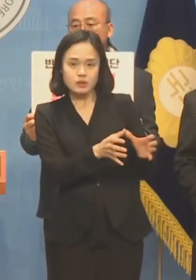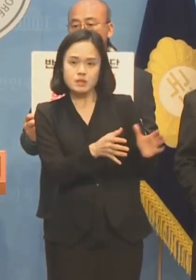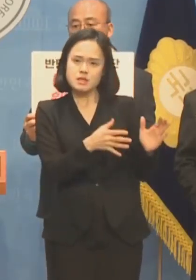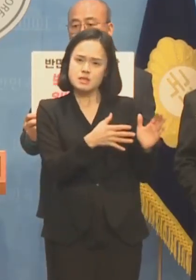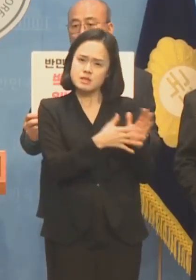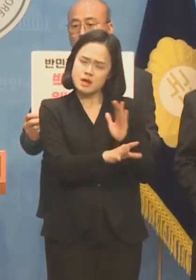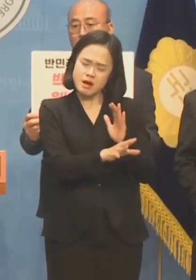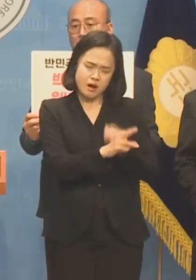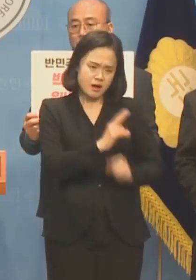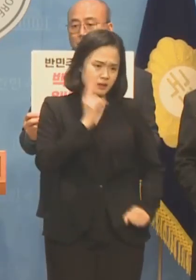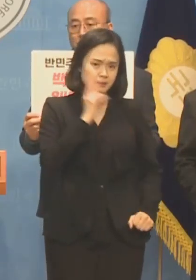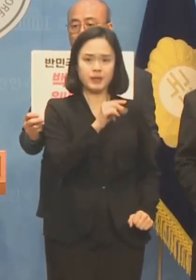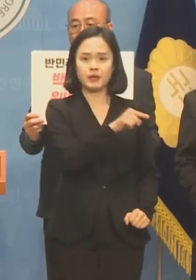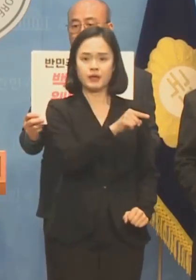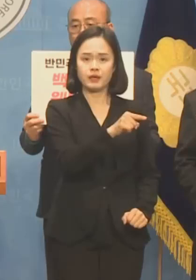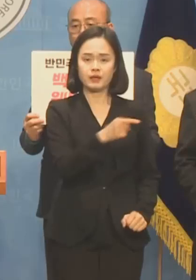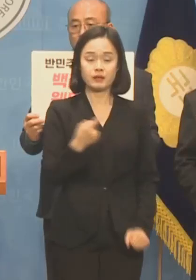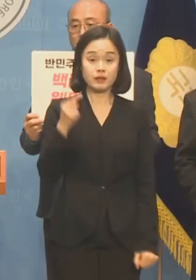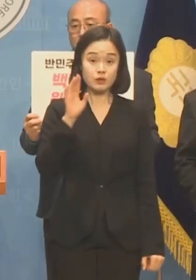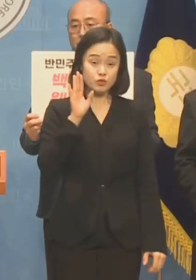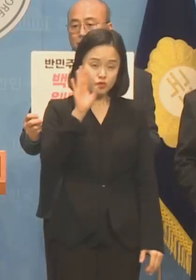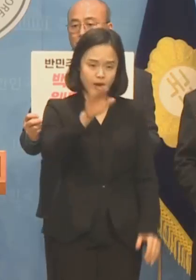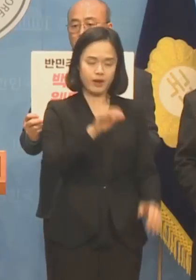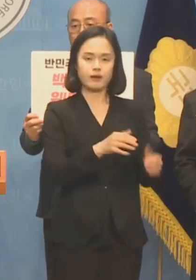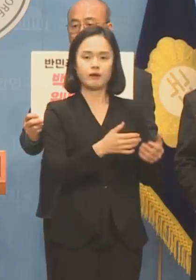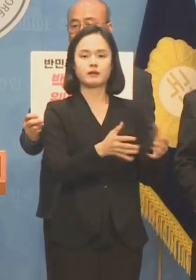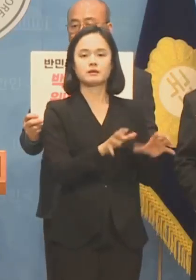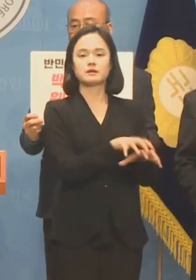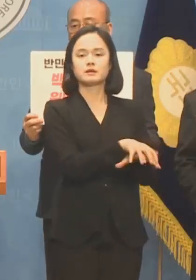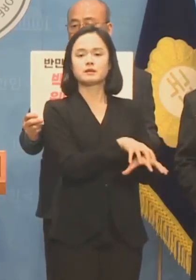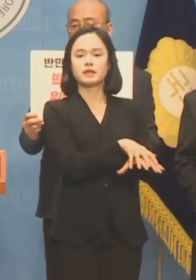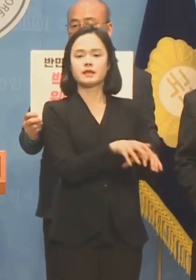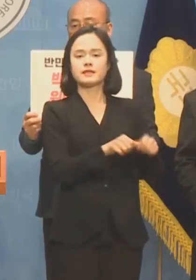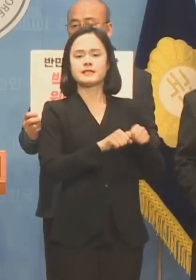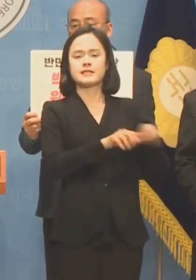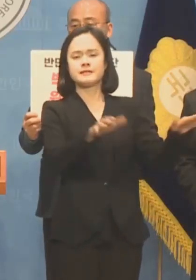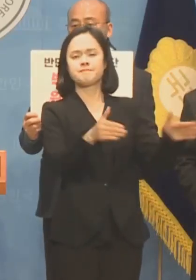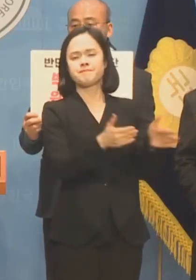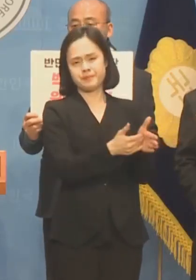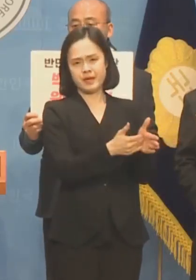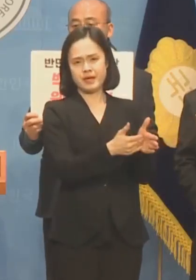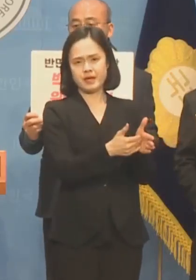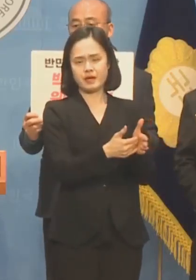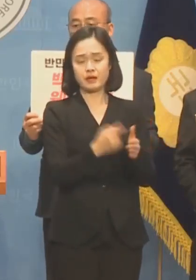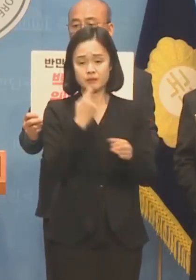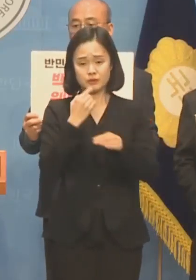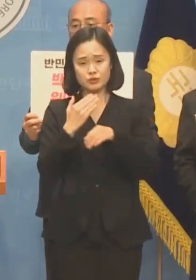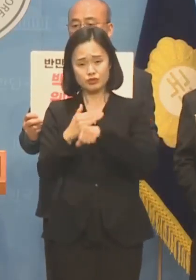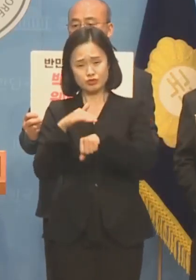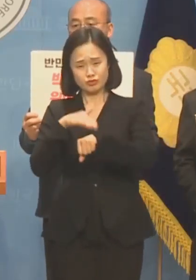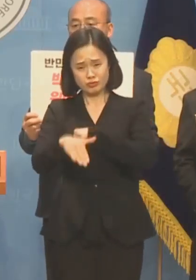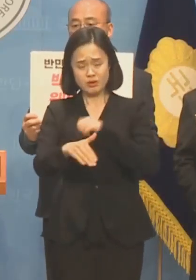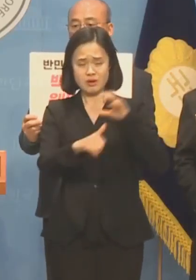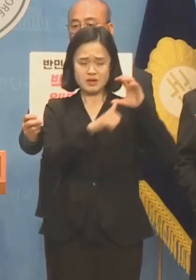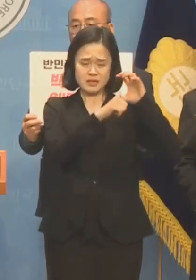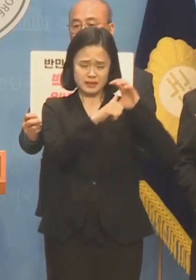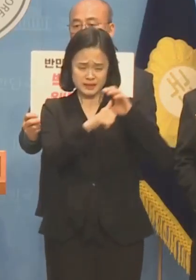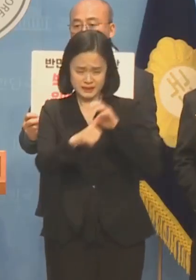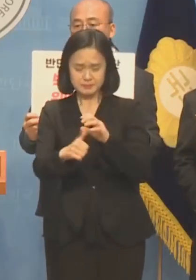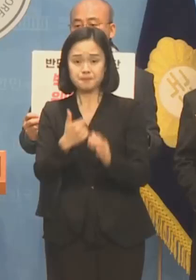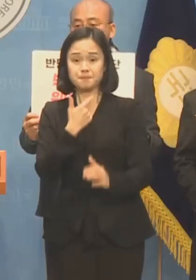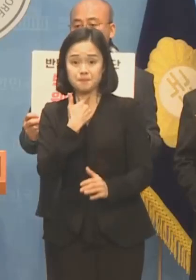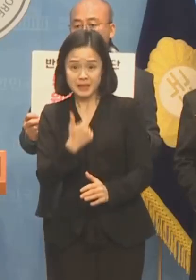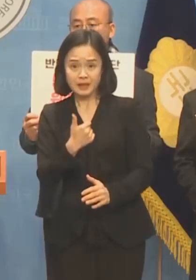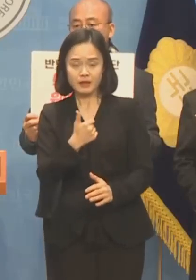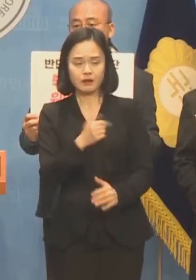투쟁으로 해체되었다. 민중의 투쟁으로 해체시킨 폭력과 민주화 탄압의 상징인 정치깡패